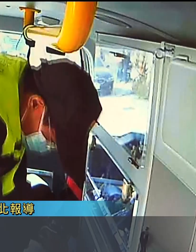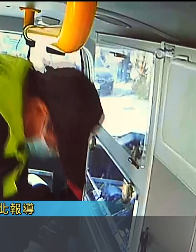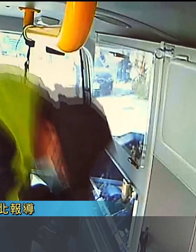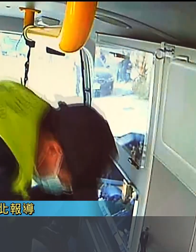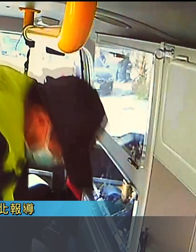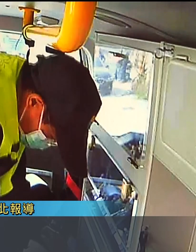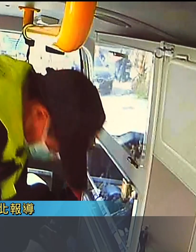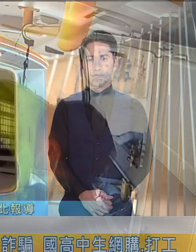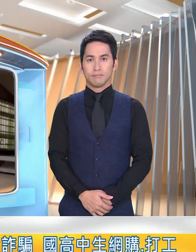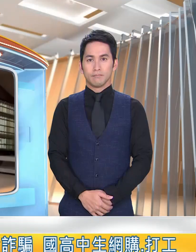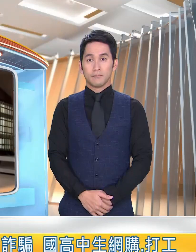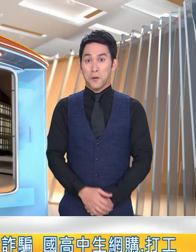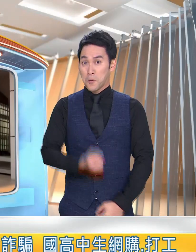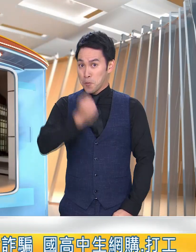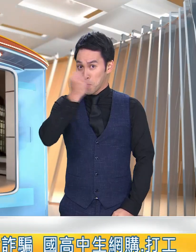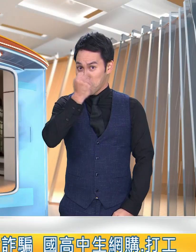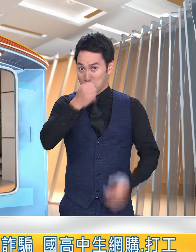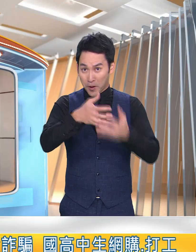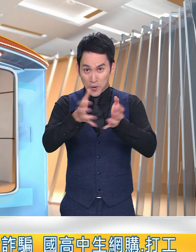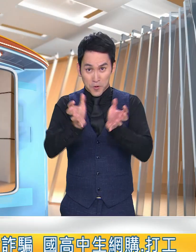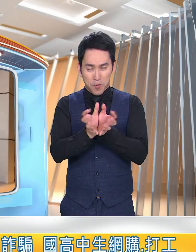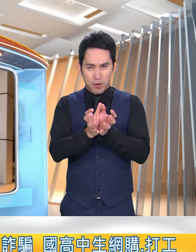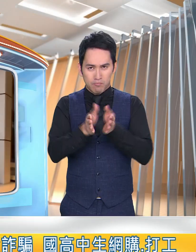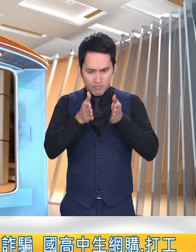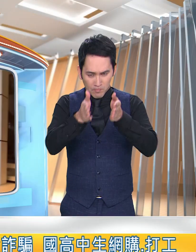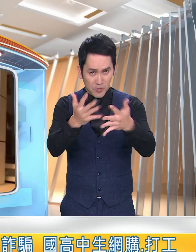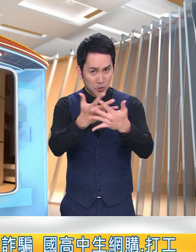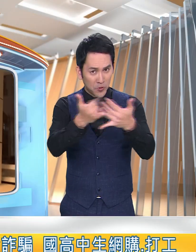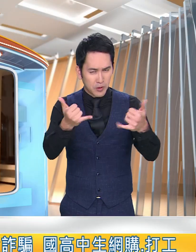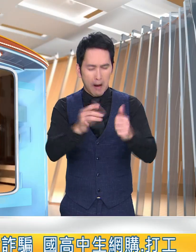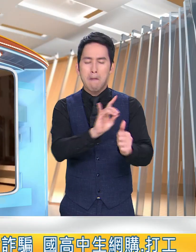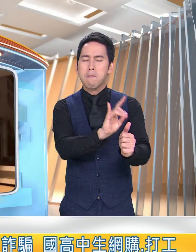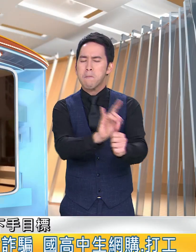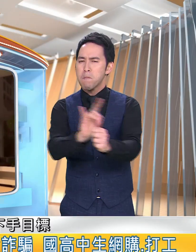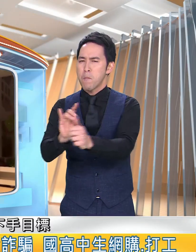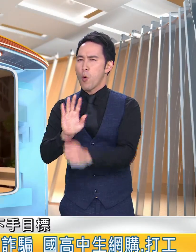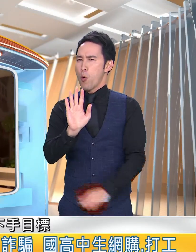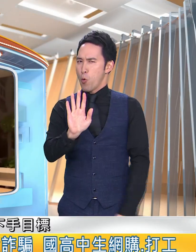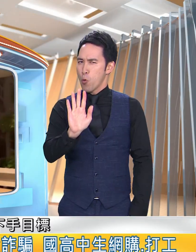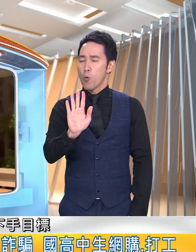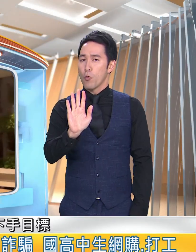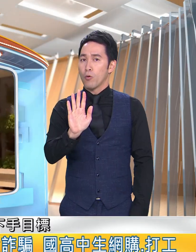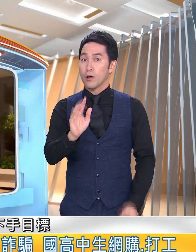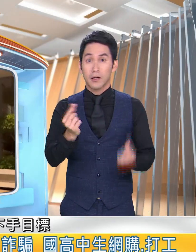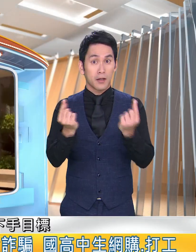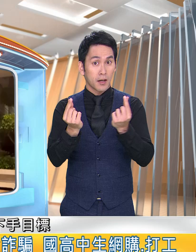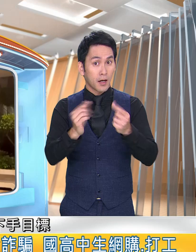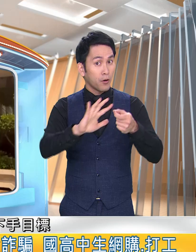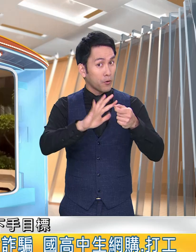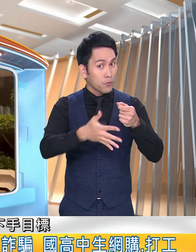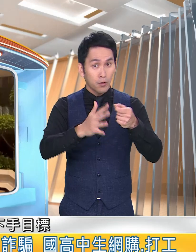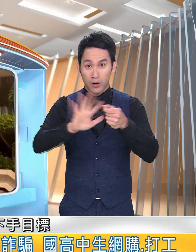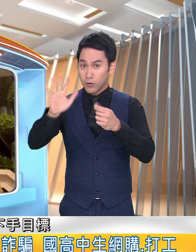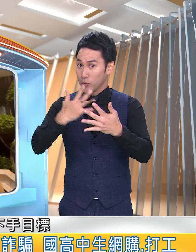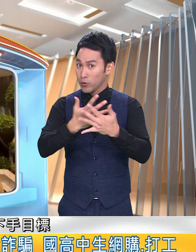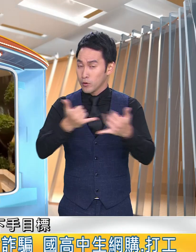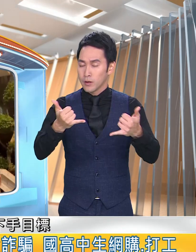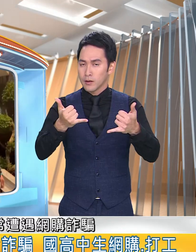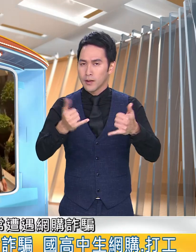道。 诈骗集团横行，许多学生成了下手的目标。其